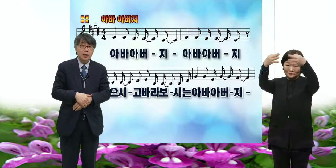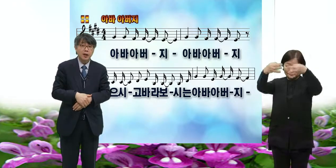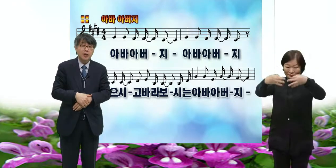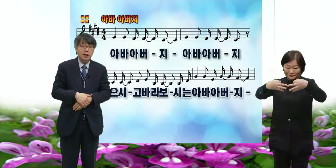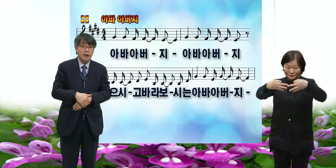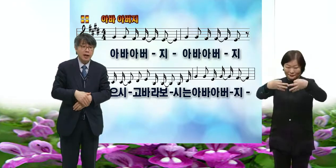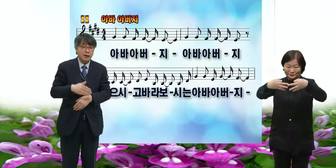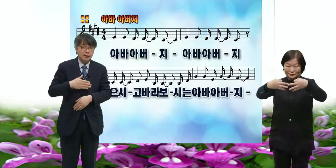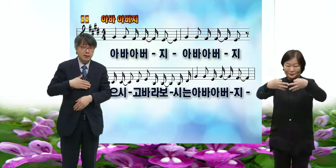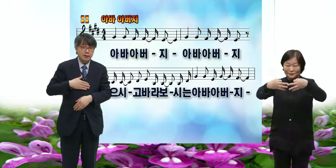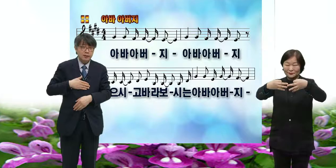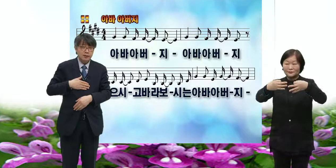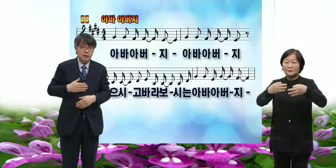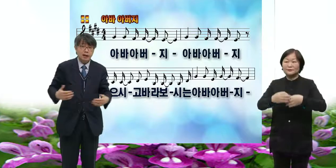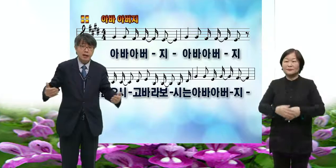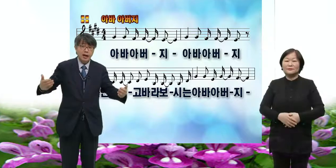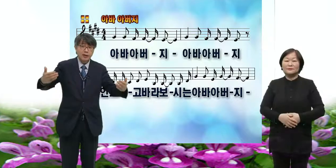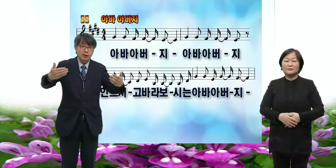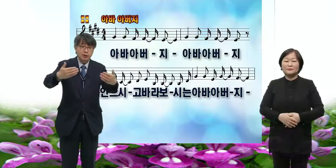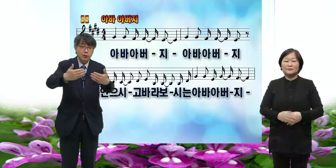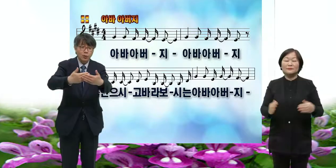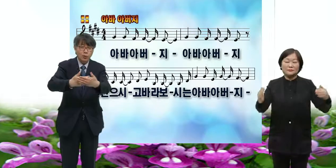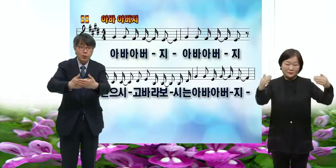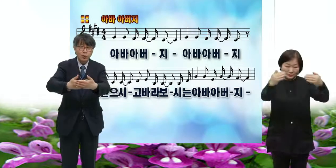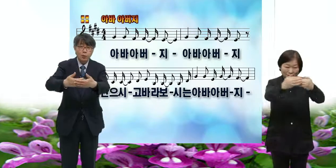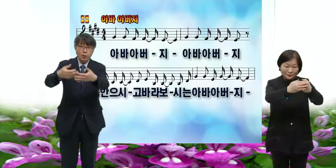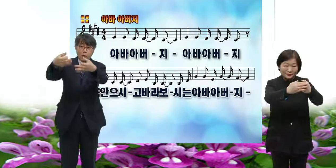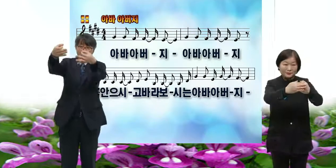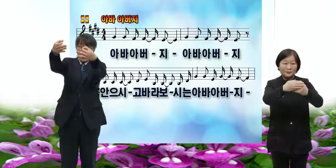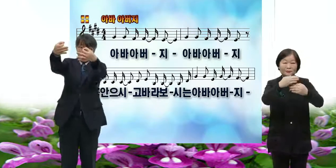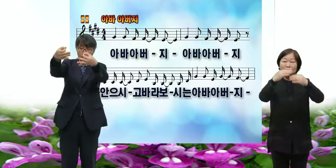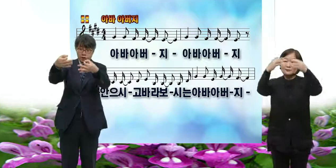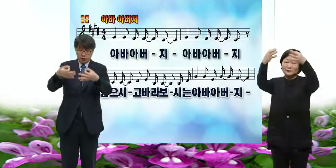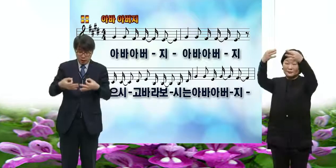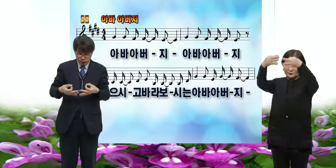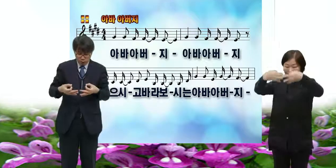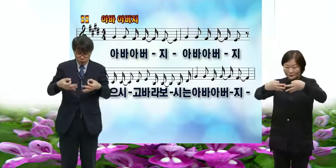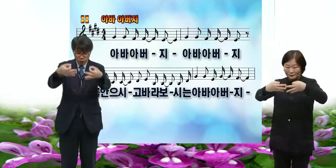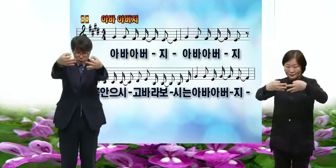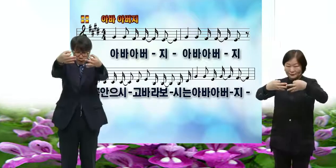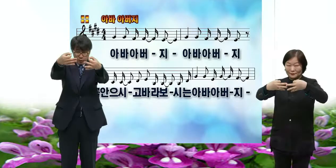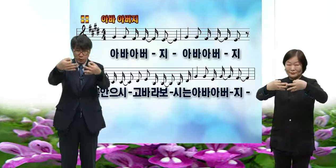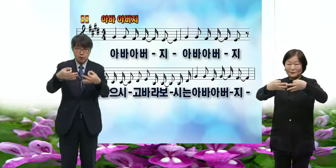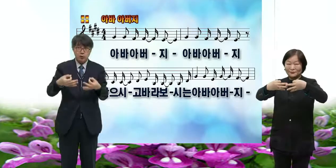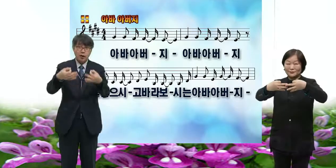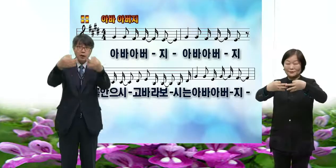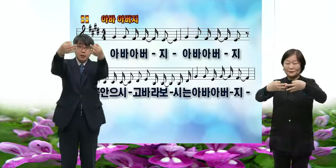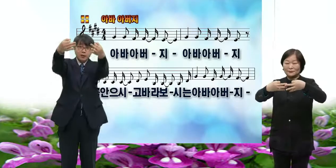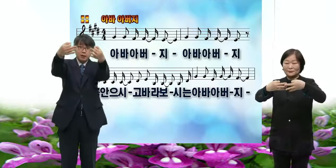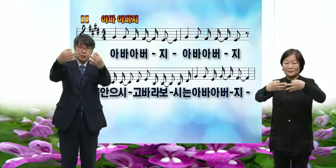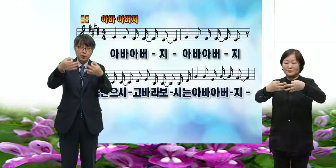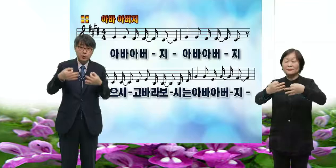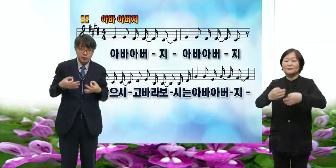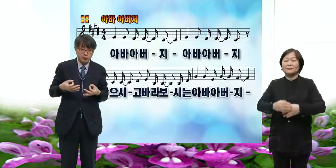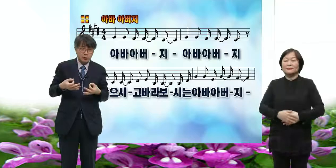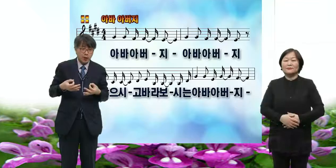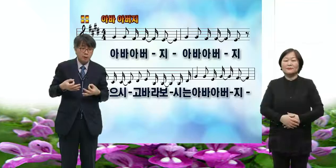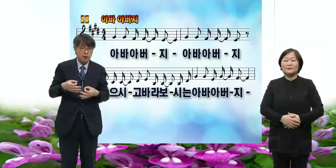때문에 나를 안으시고 바라보시는, 나를 보시는 거예요. 하나님께서 나를